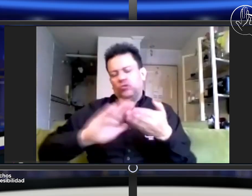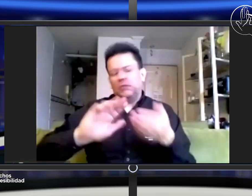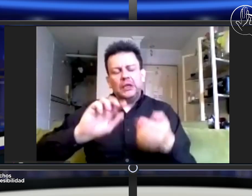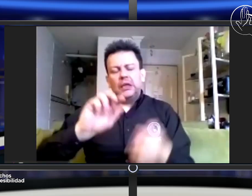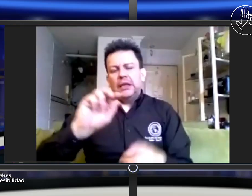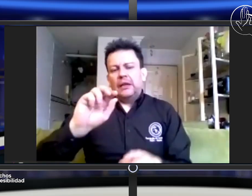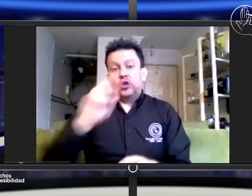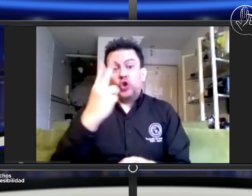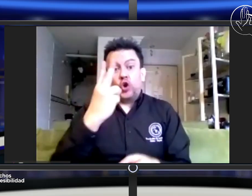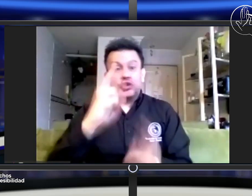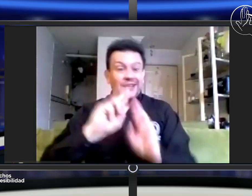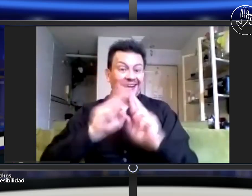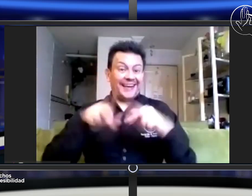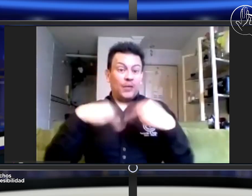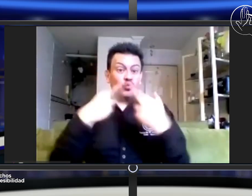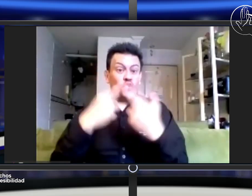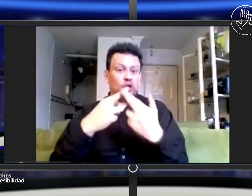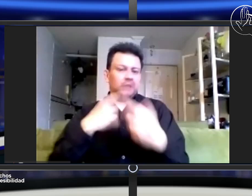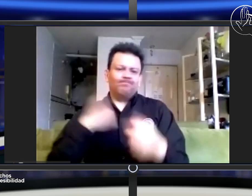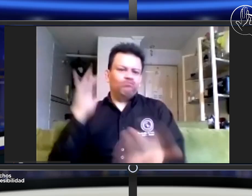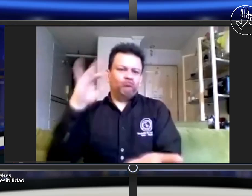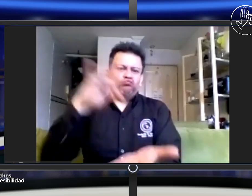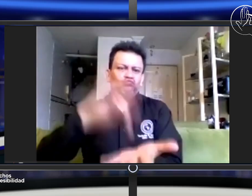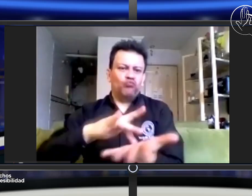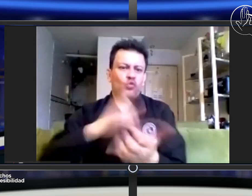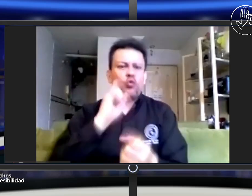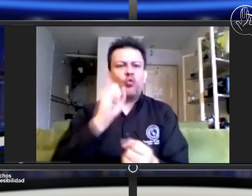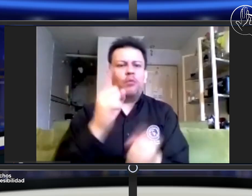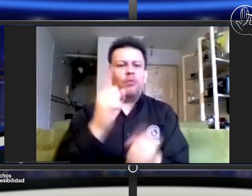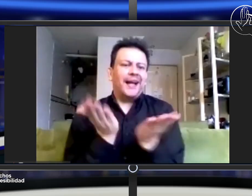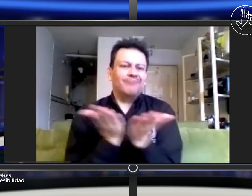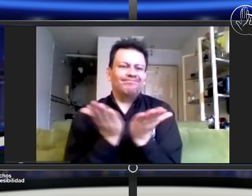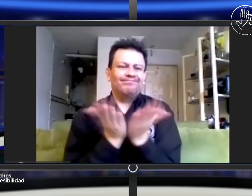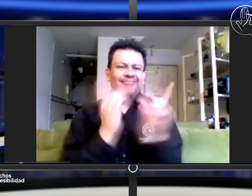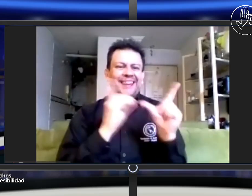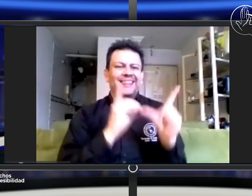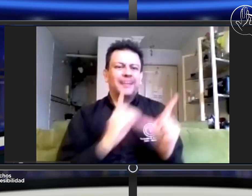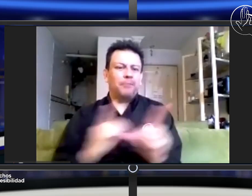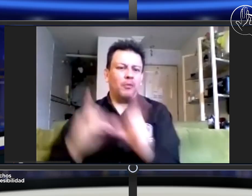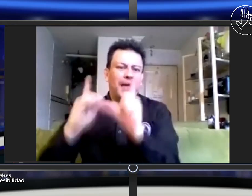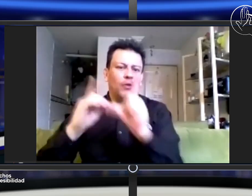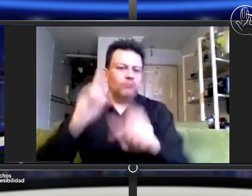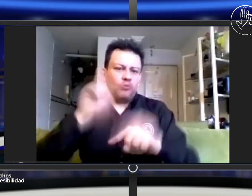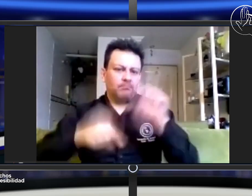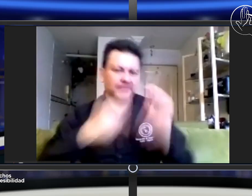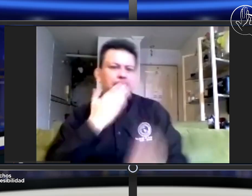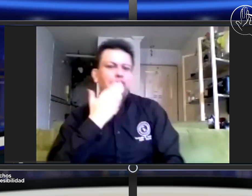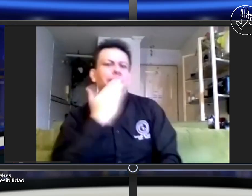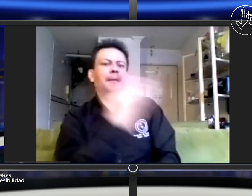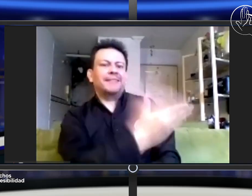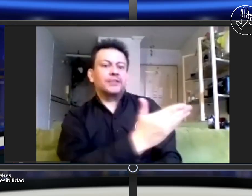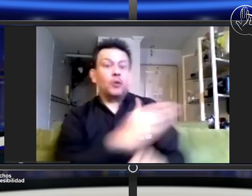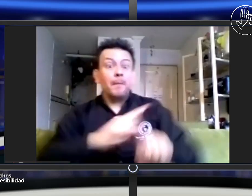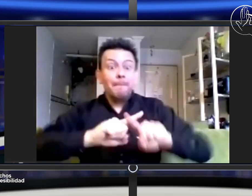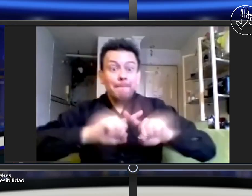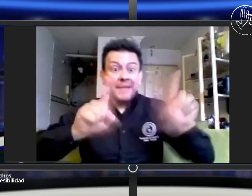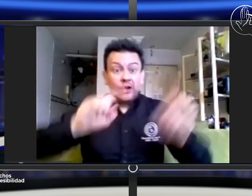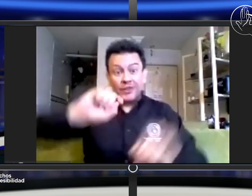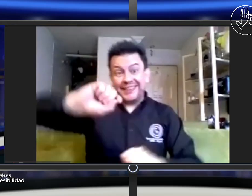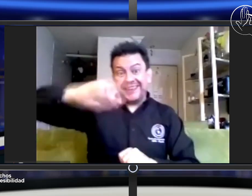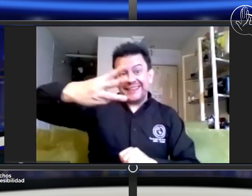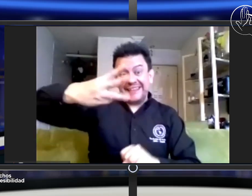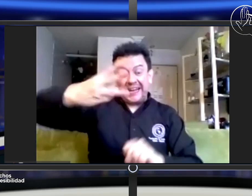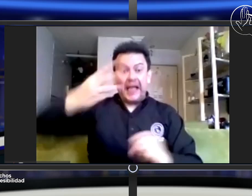interpretación. Qué pena, al final, bueno, dos reuniones, no tres. Todos que no participé, pues porque estoy estudiando un